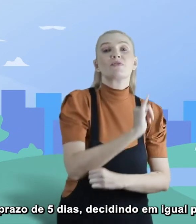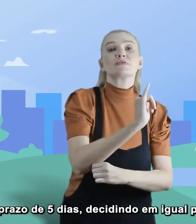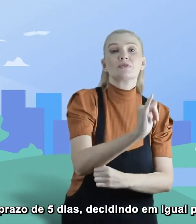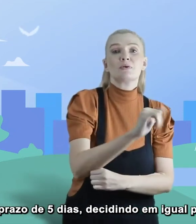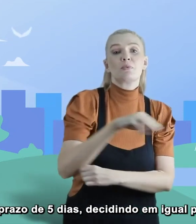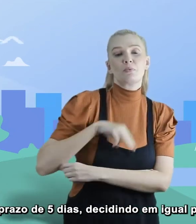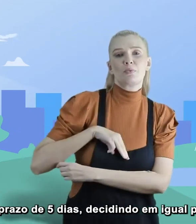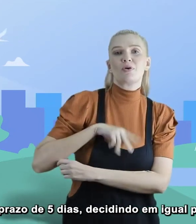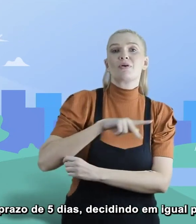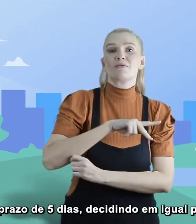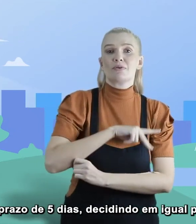prazo.